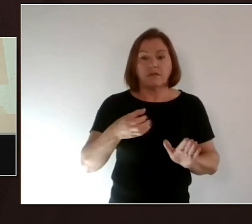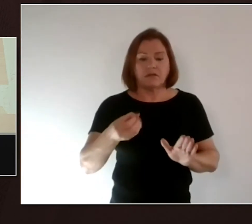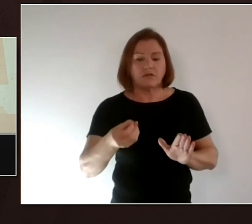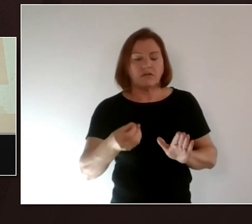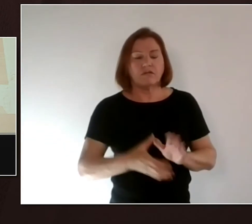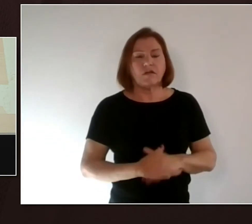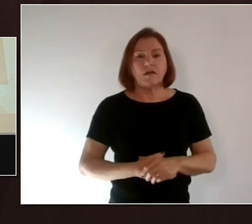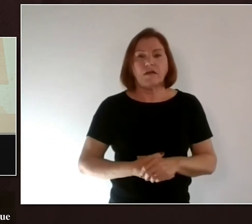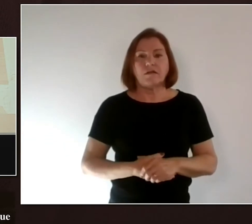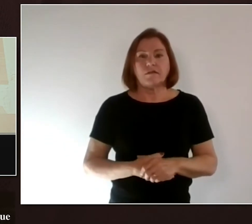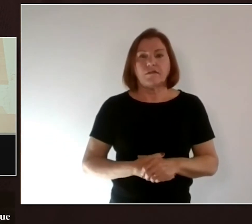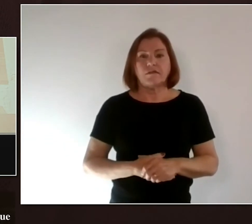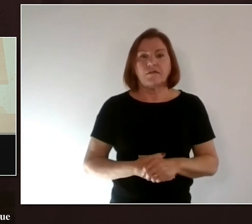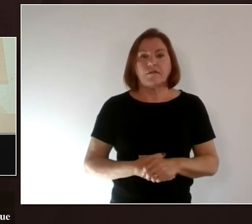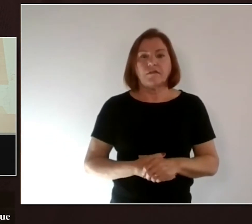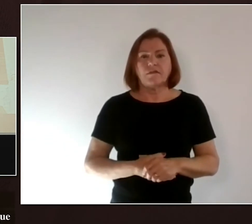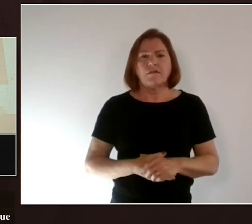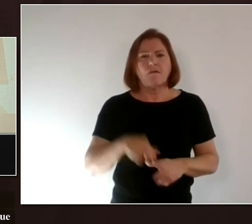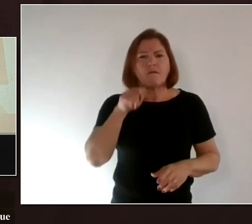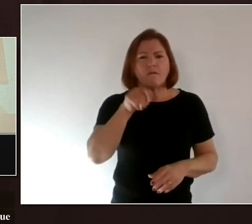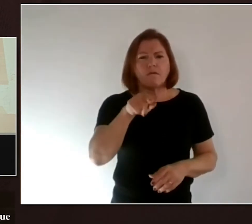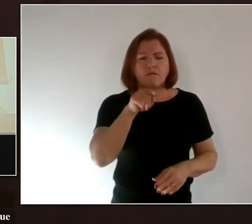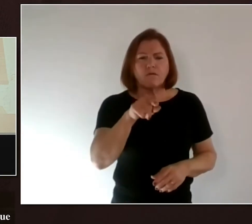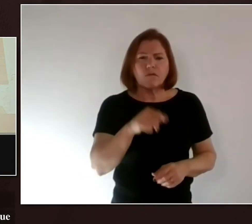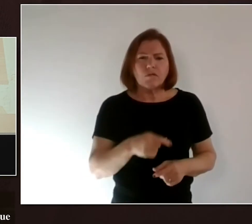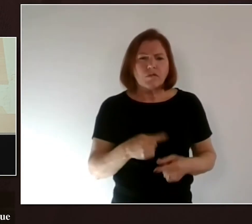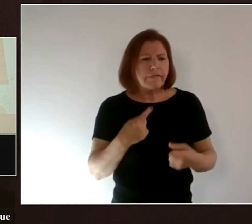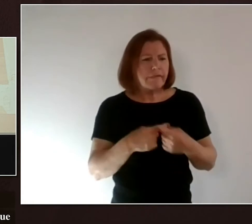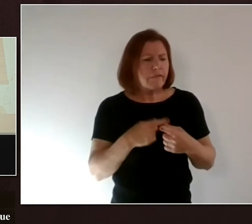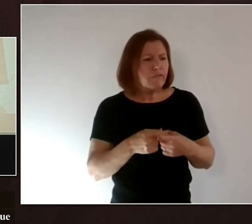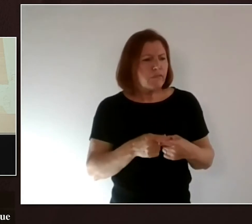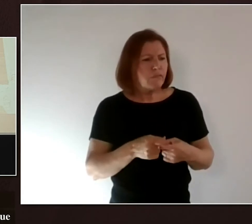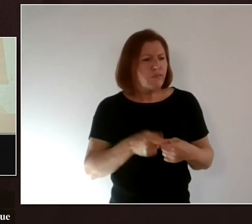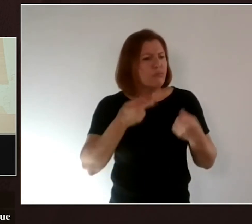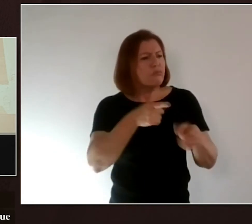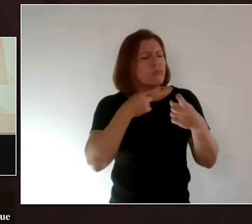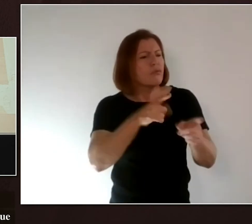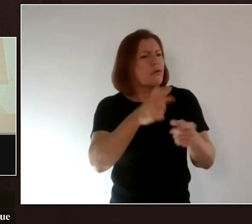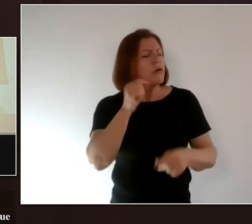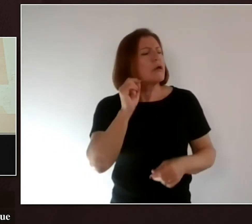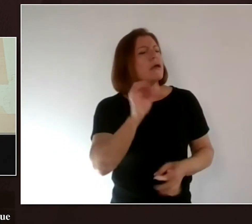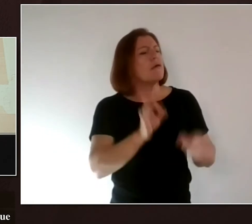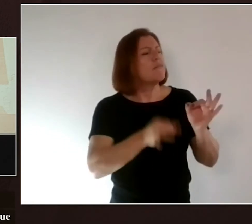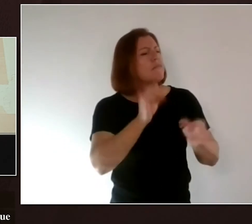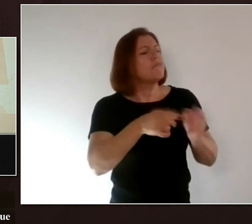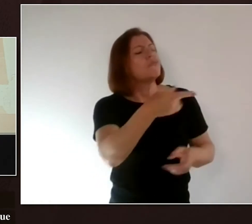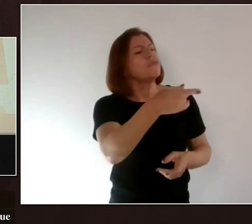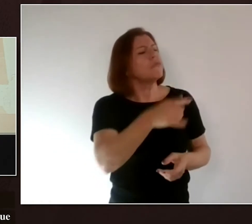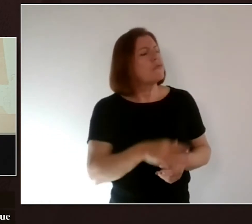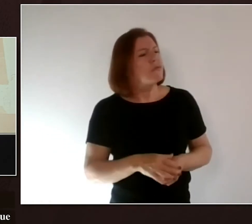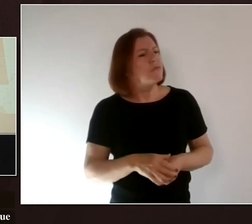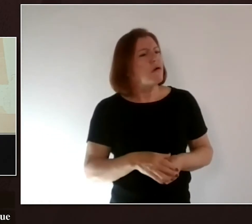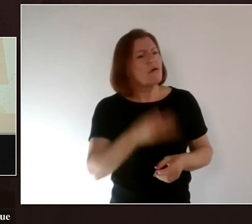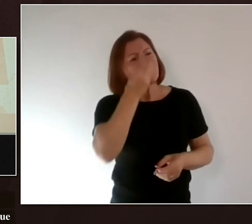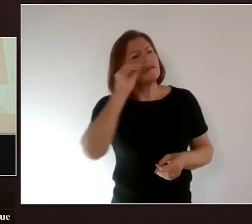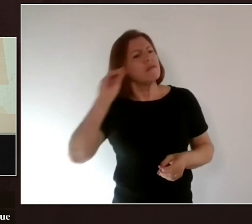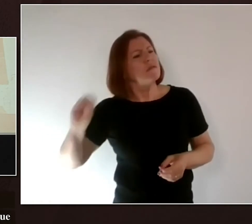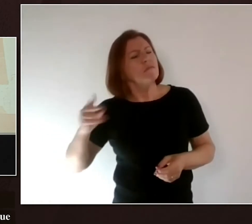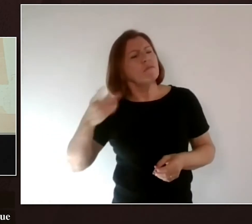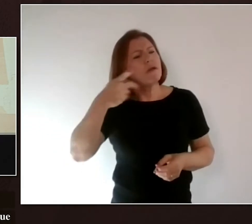Tu, porém, por que julgas teu irmão? E tu, por que desprezas o teu? Pois